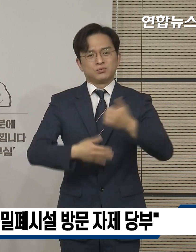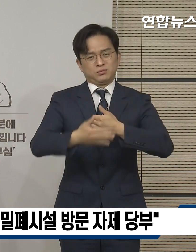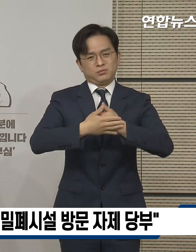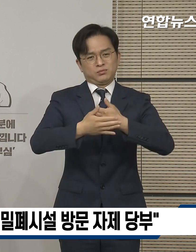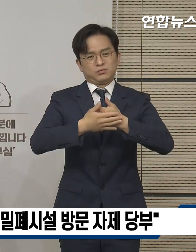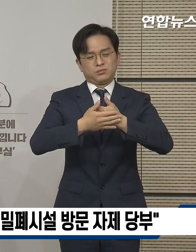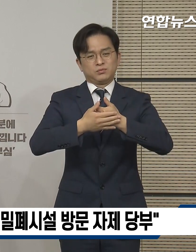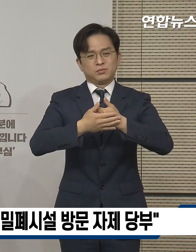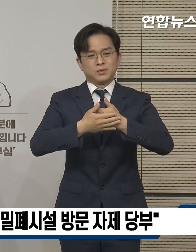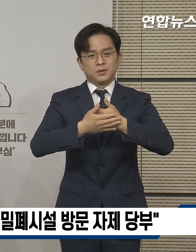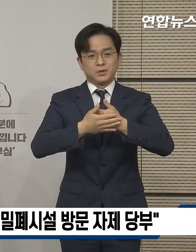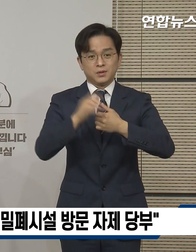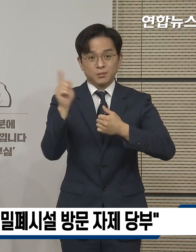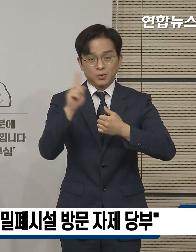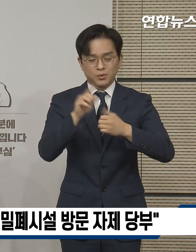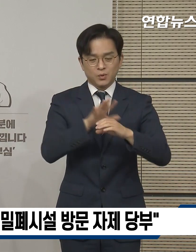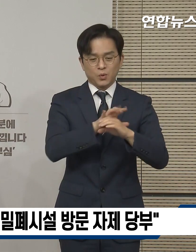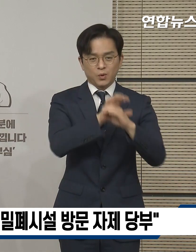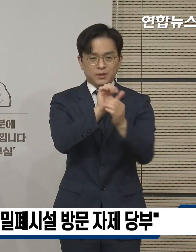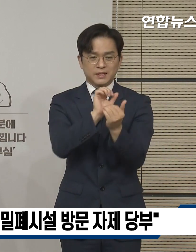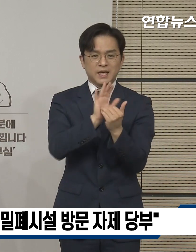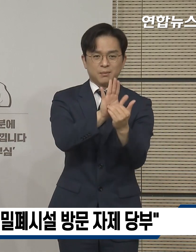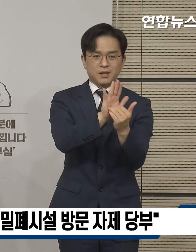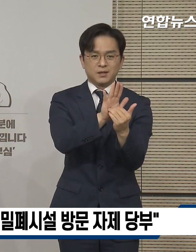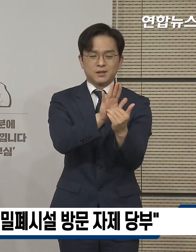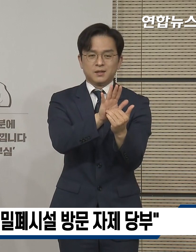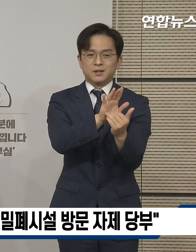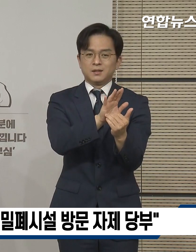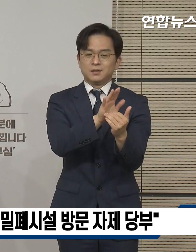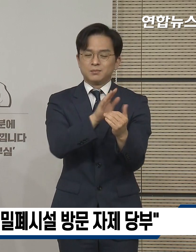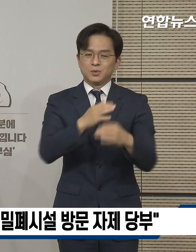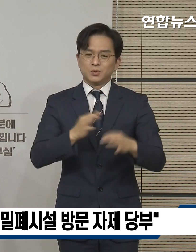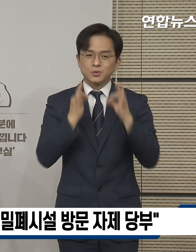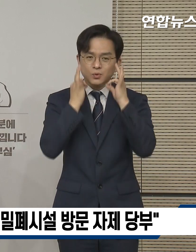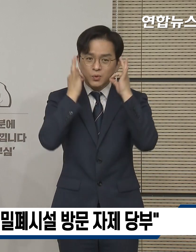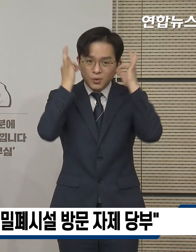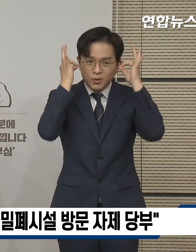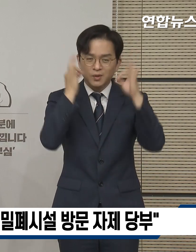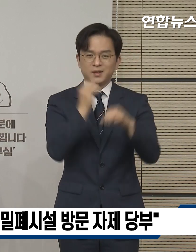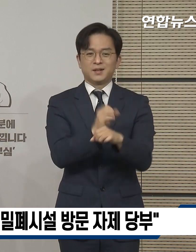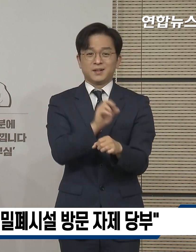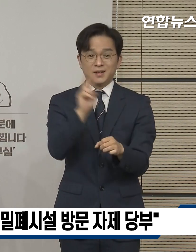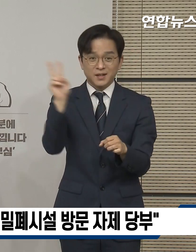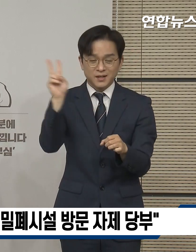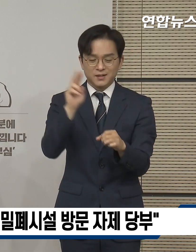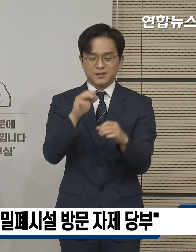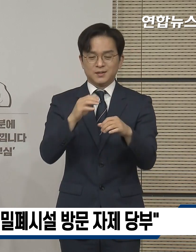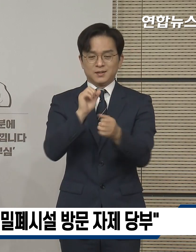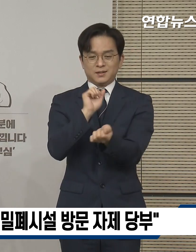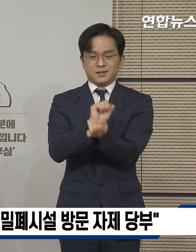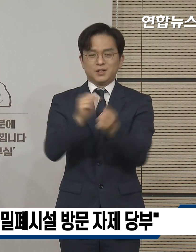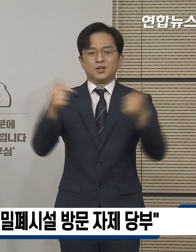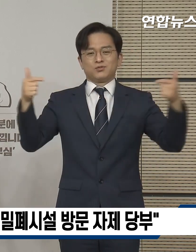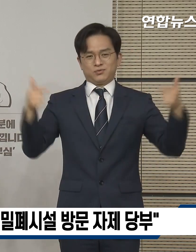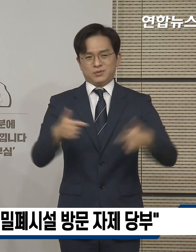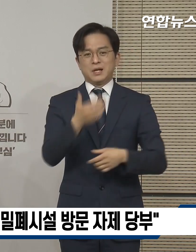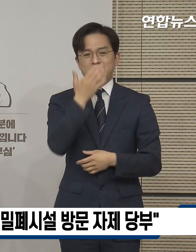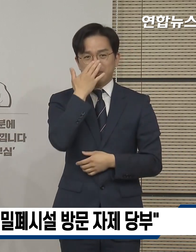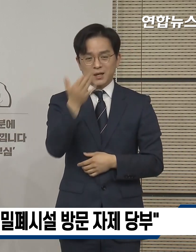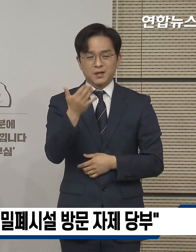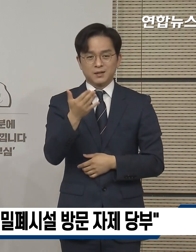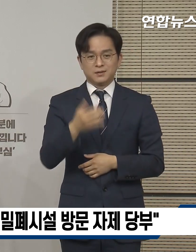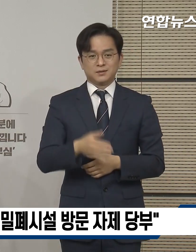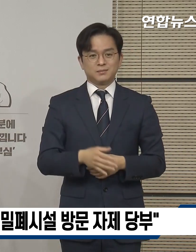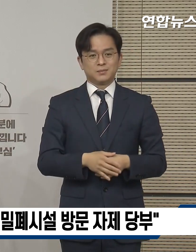전파 속도를 지연시키고 감염원을 감소시킬 수가 있을 것입니다. 필수적이지 않는 모임이나 약속은 취소해